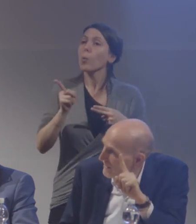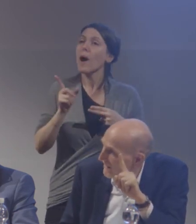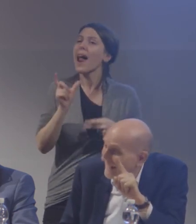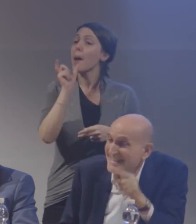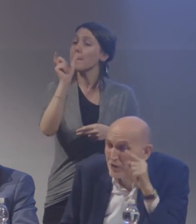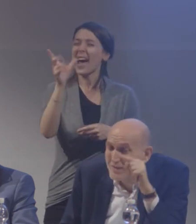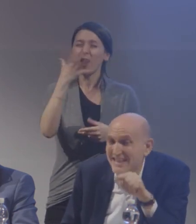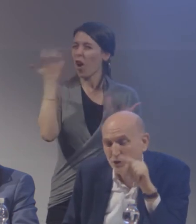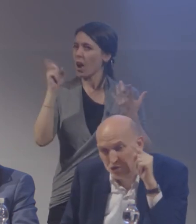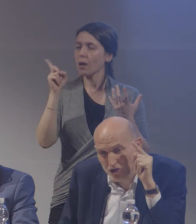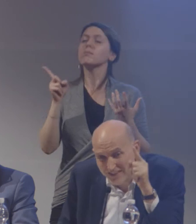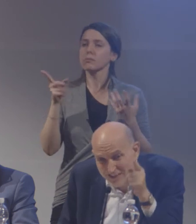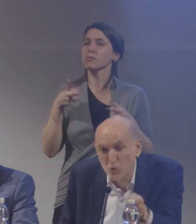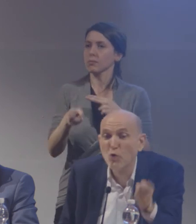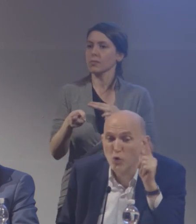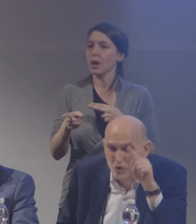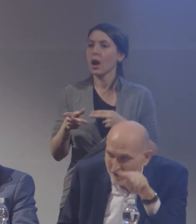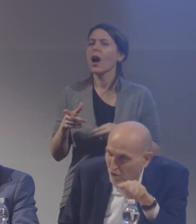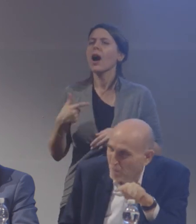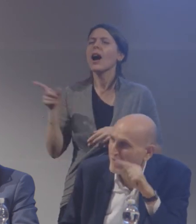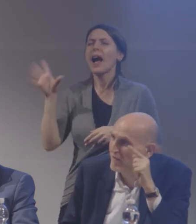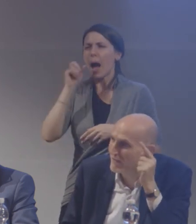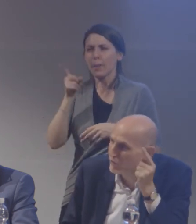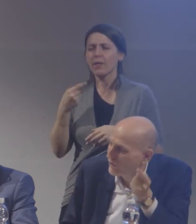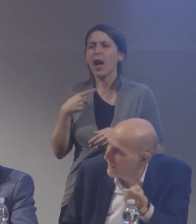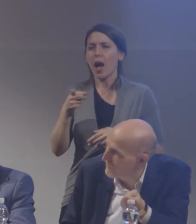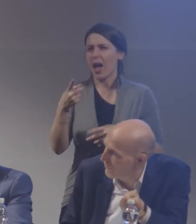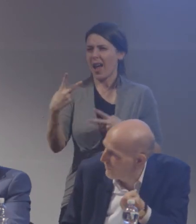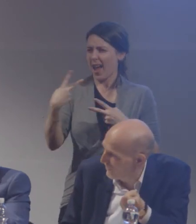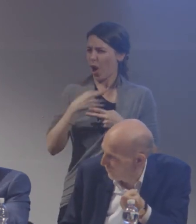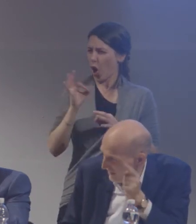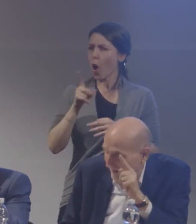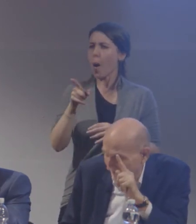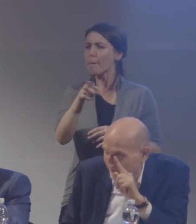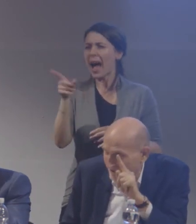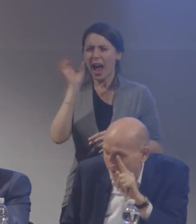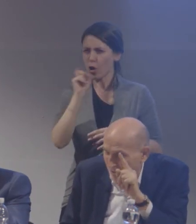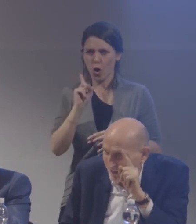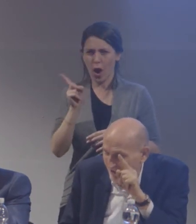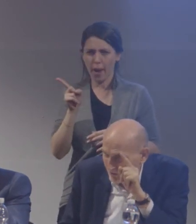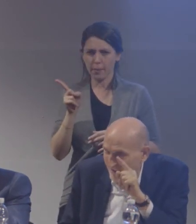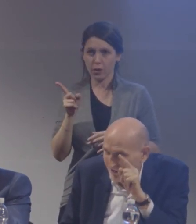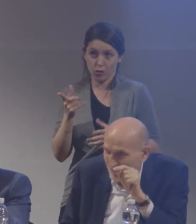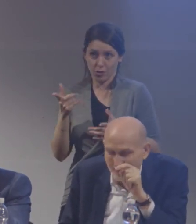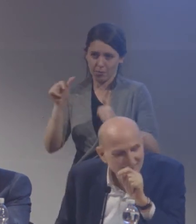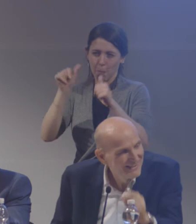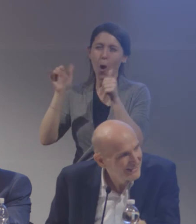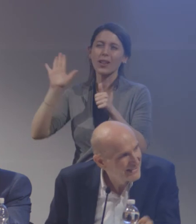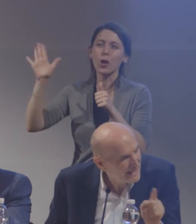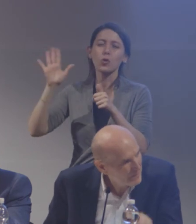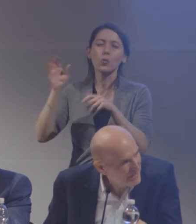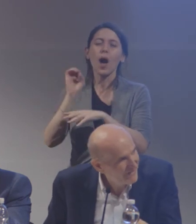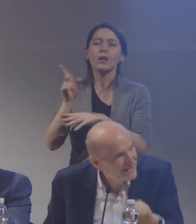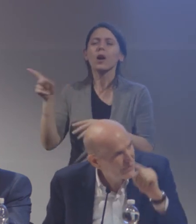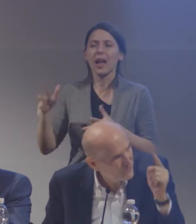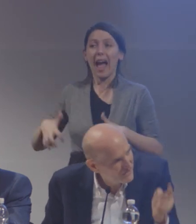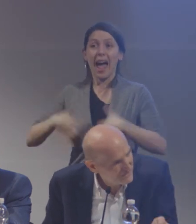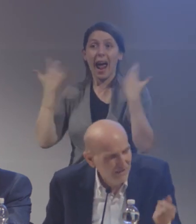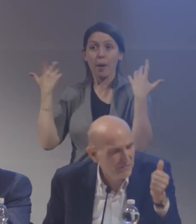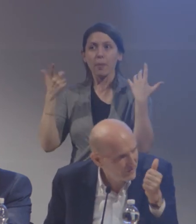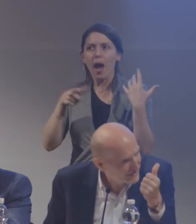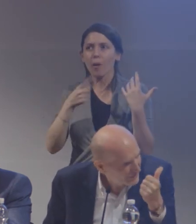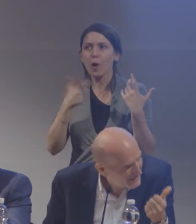si capiva, e siccome si accorgeva se uno non lo interrompeva quando non capiva una parola, capito che modello educativo, si arrabbiava se